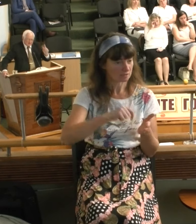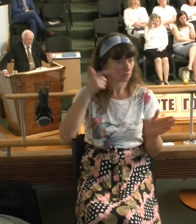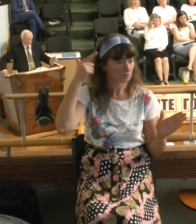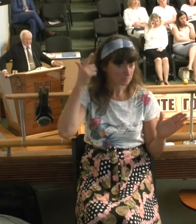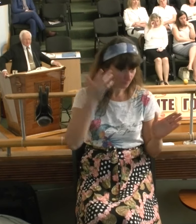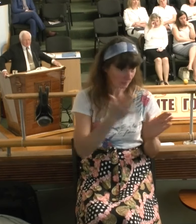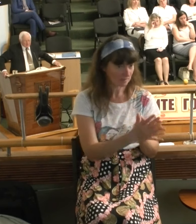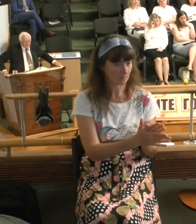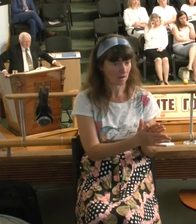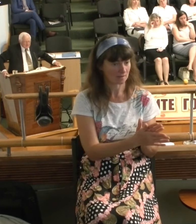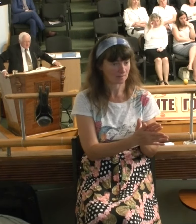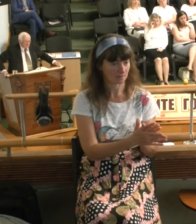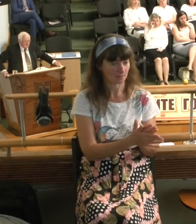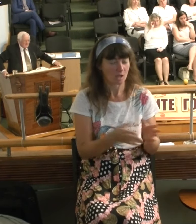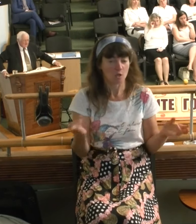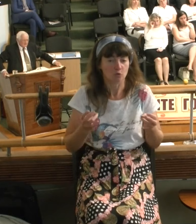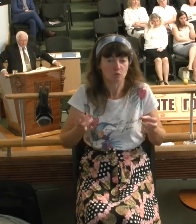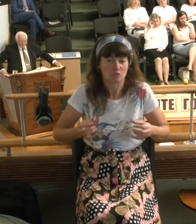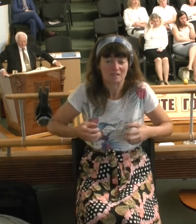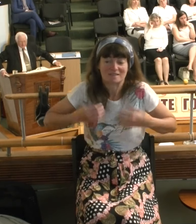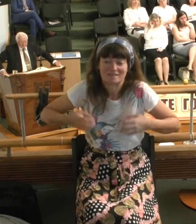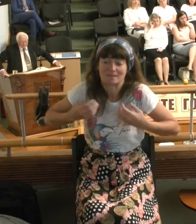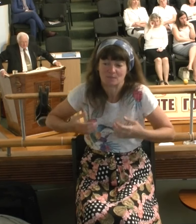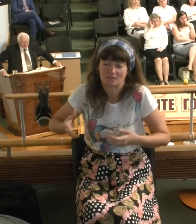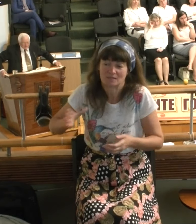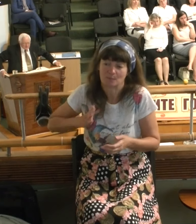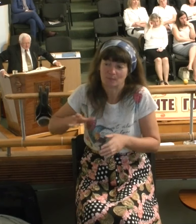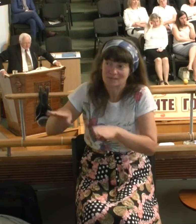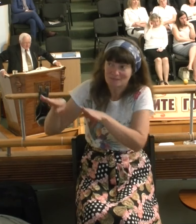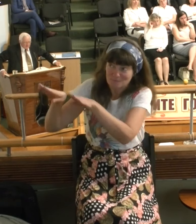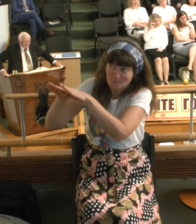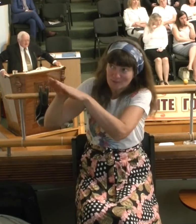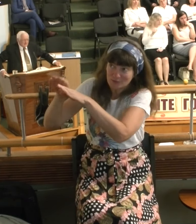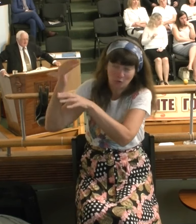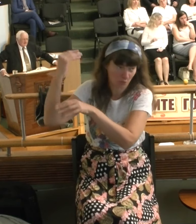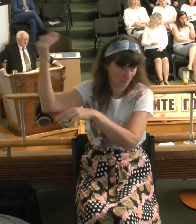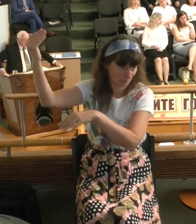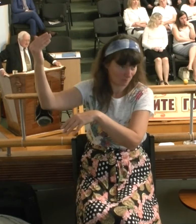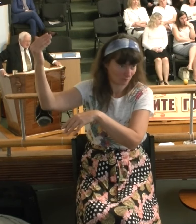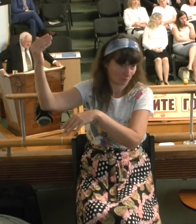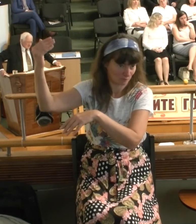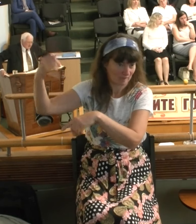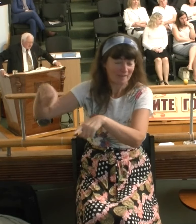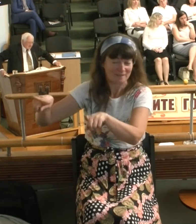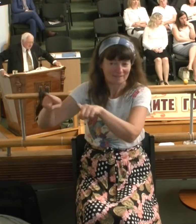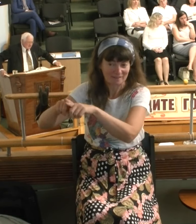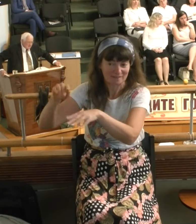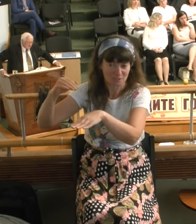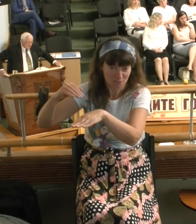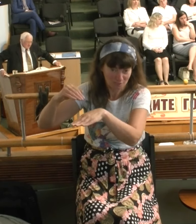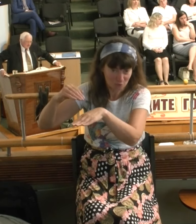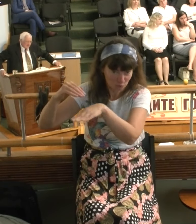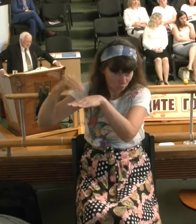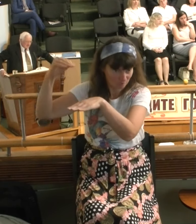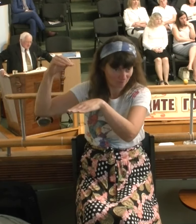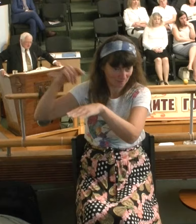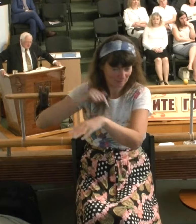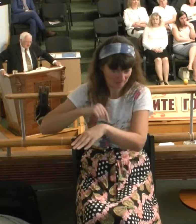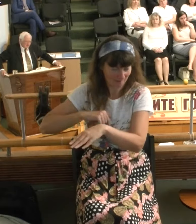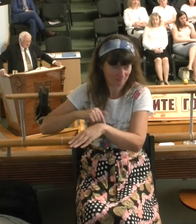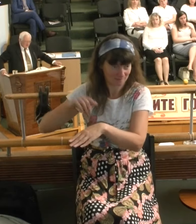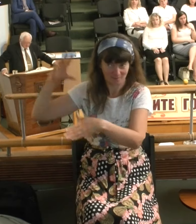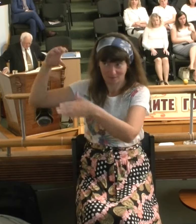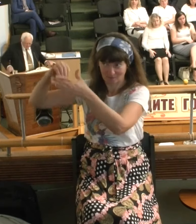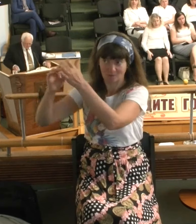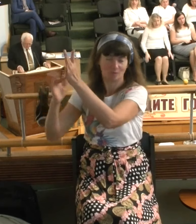нужно стремиться быть похожими на Него. У вас должны быть те же чувствования, какие во Христе Иисусе.